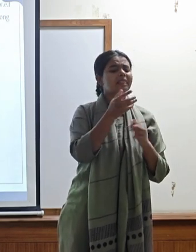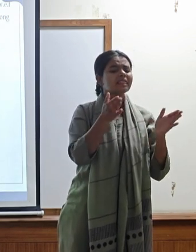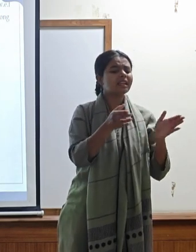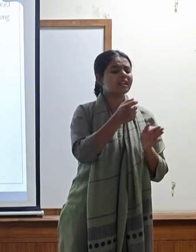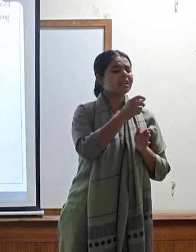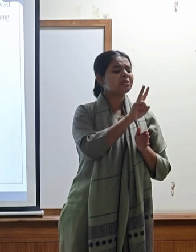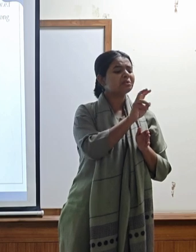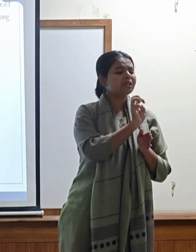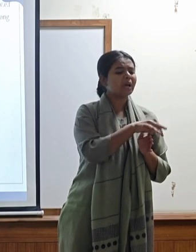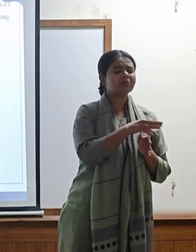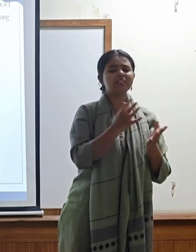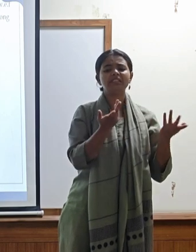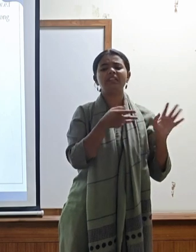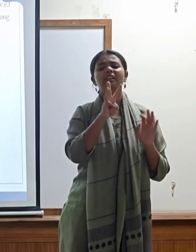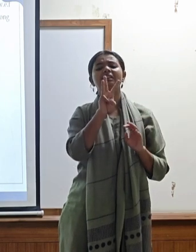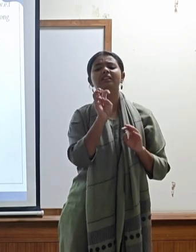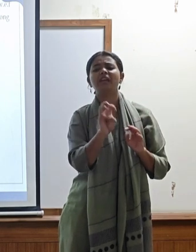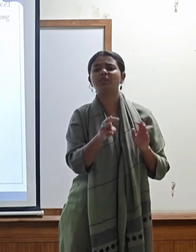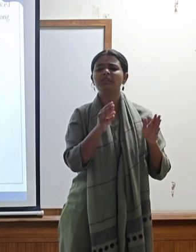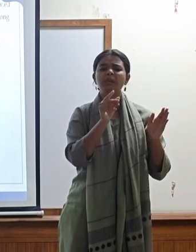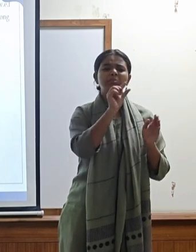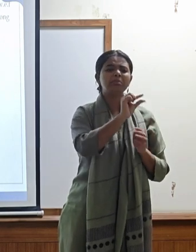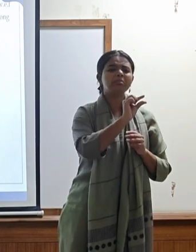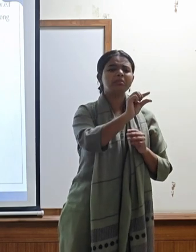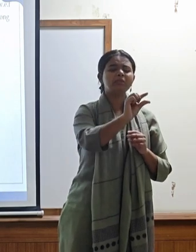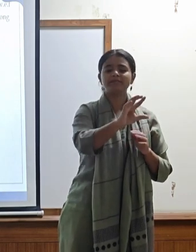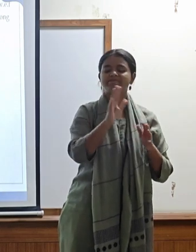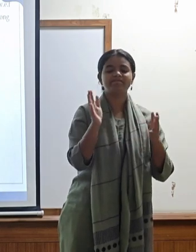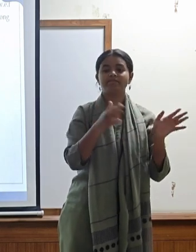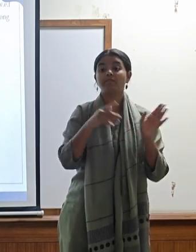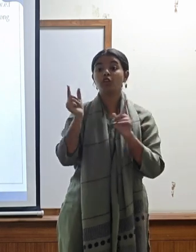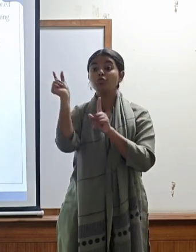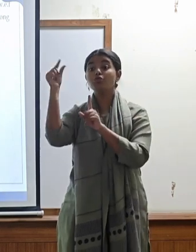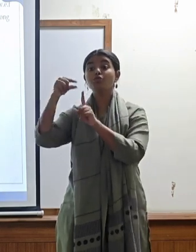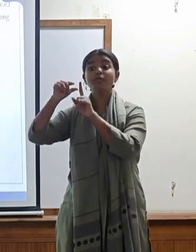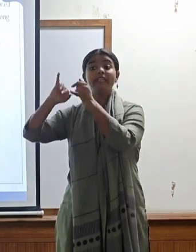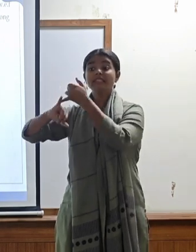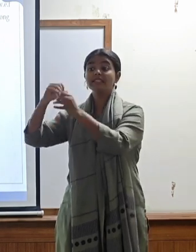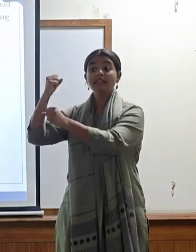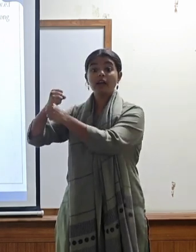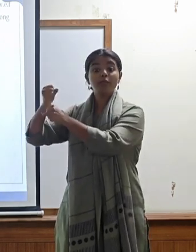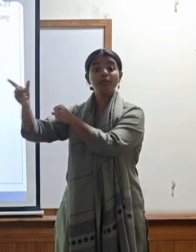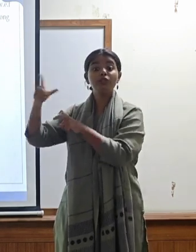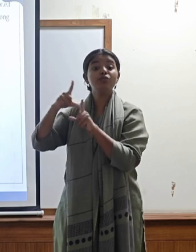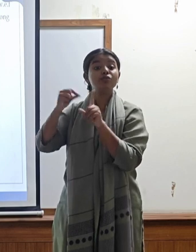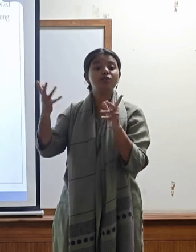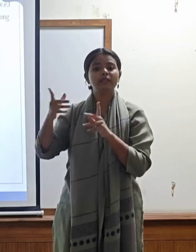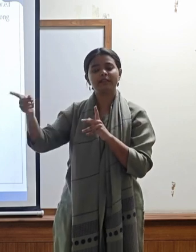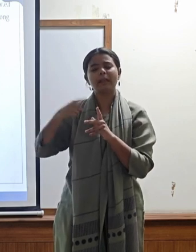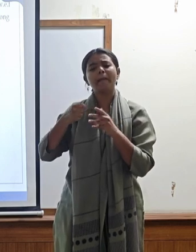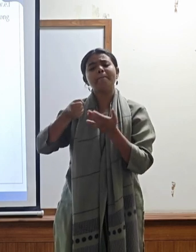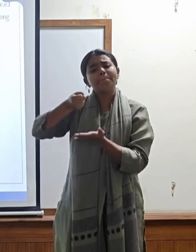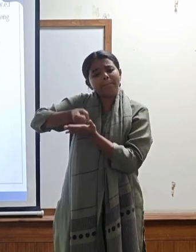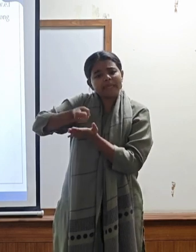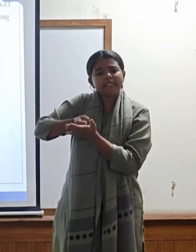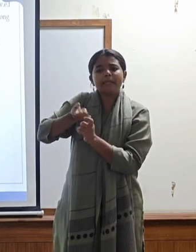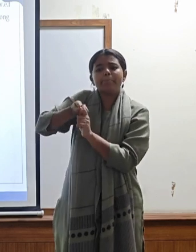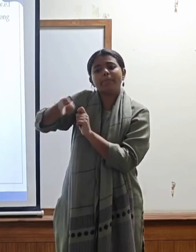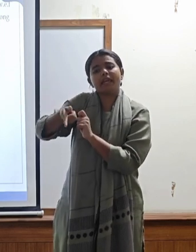पेंशन बन रही थी. तो अंडर यूपीएस गवर्नमेंट ने एक मिनिमम गारंटी दी है कि